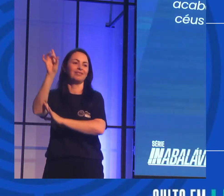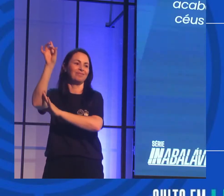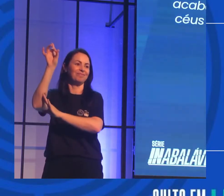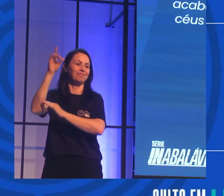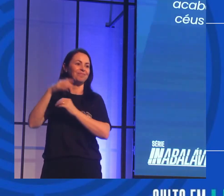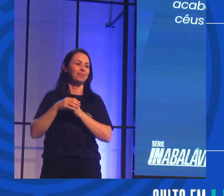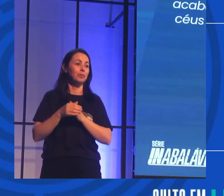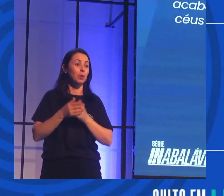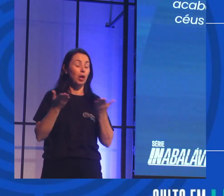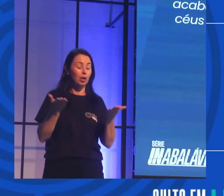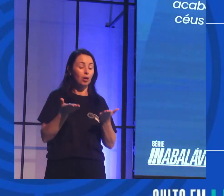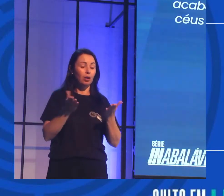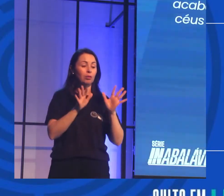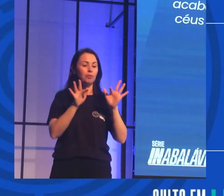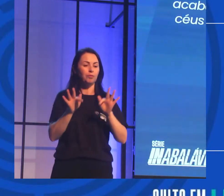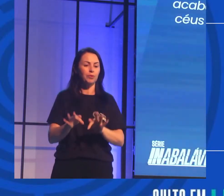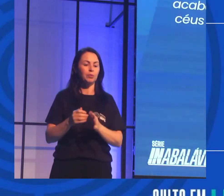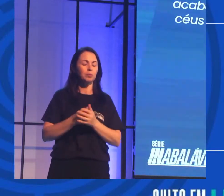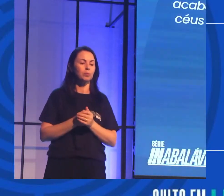dizendo algo a você.